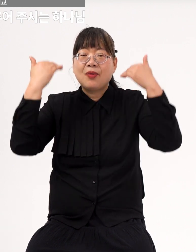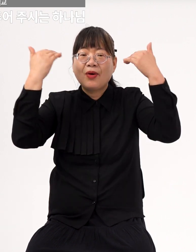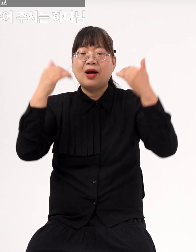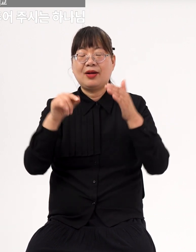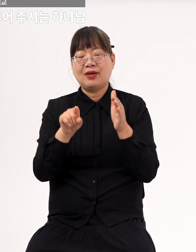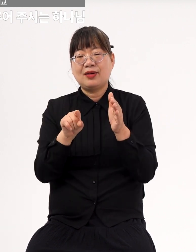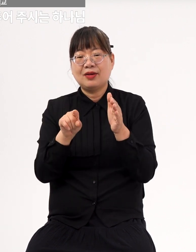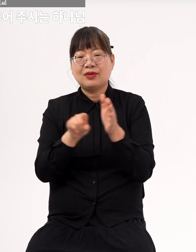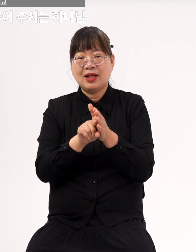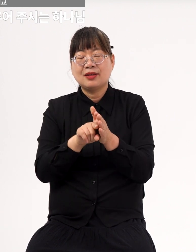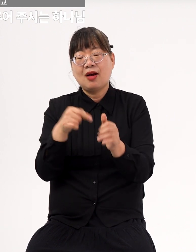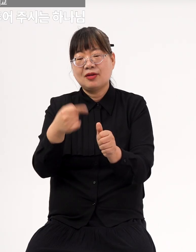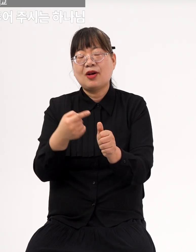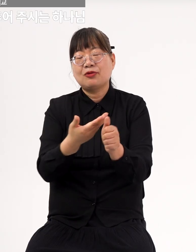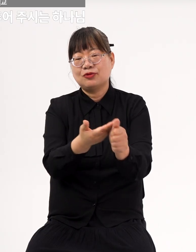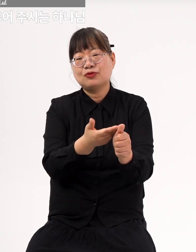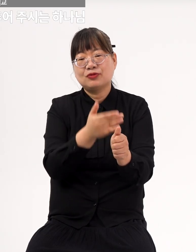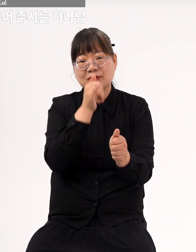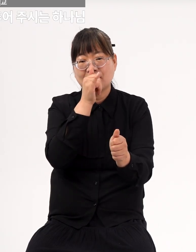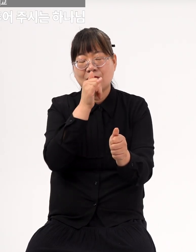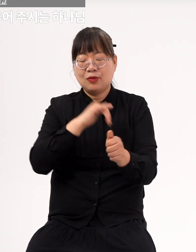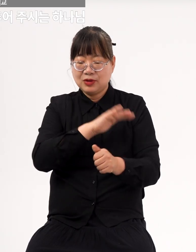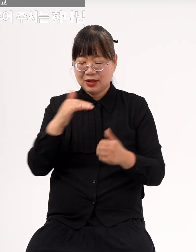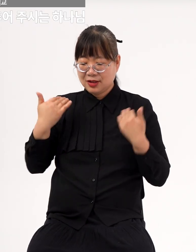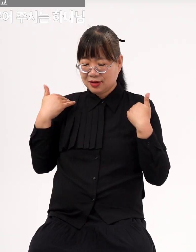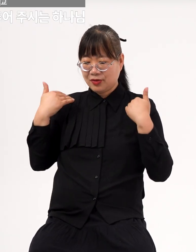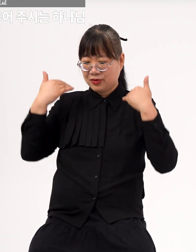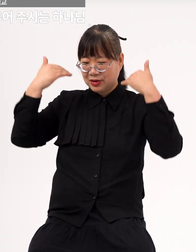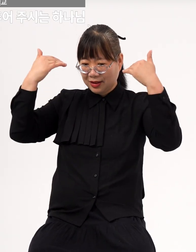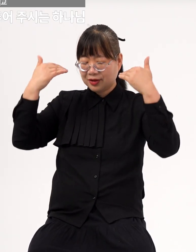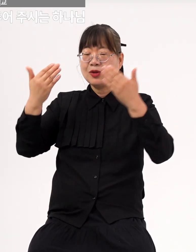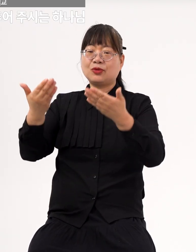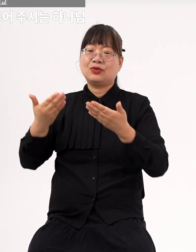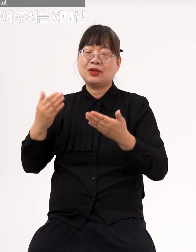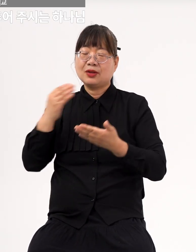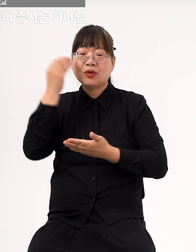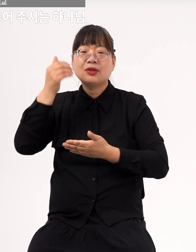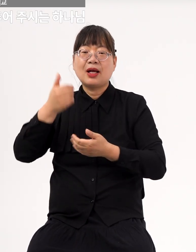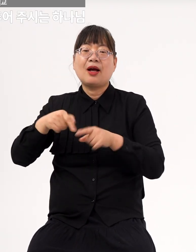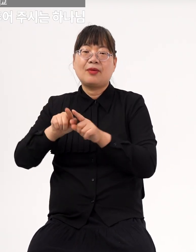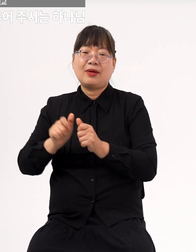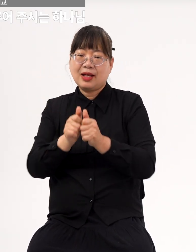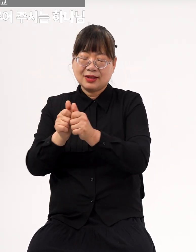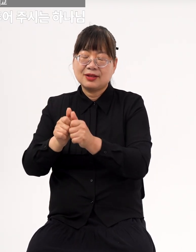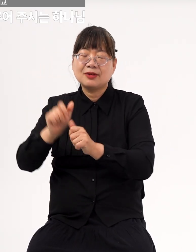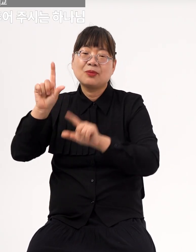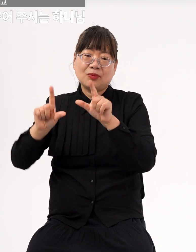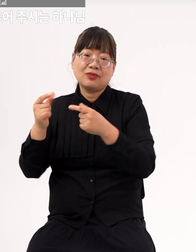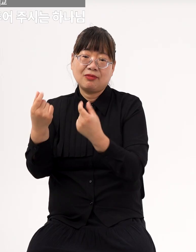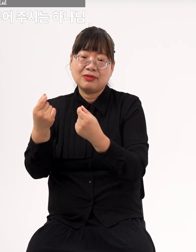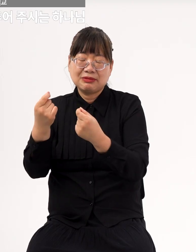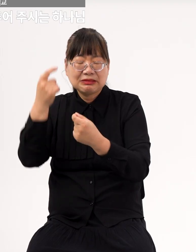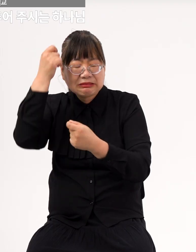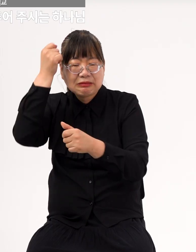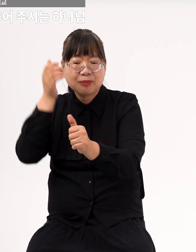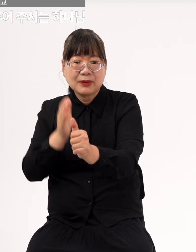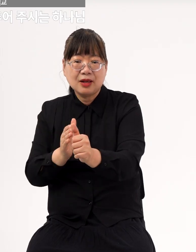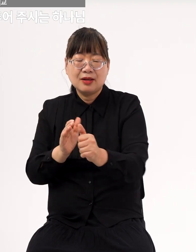성장을 시키시는 겁니다. 믿습니까? 성경을 다시 보시면 이렇게 되어 있죠.